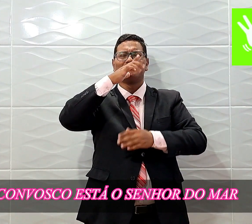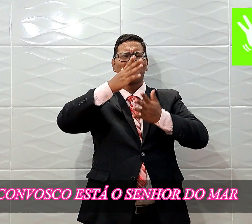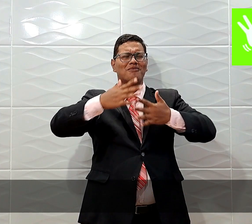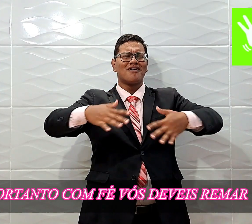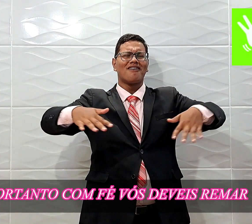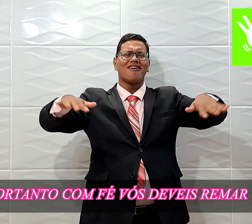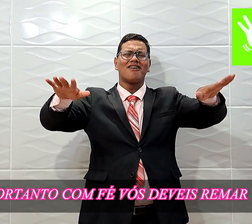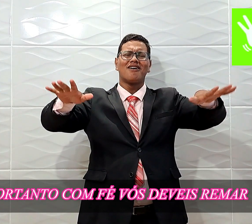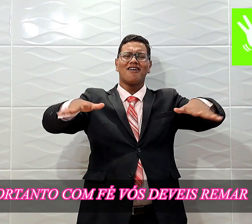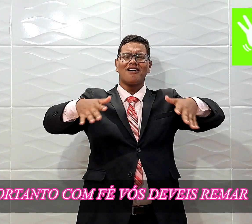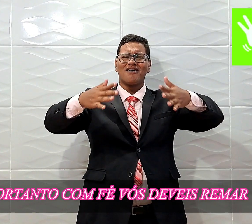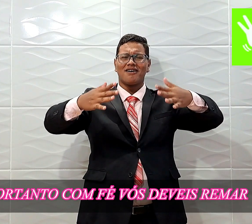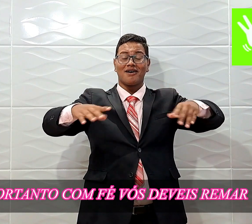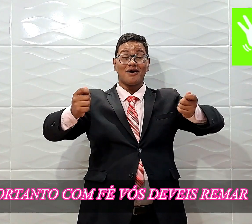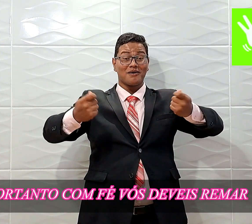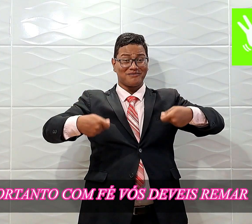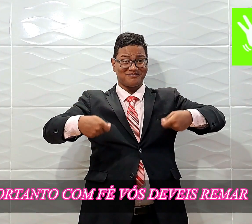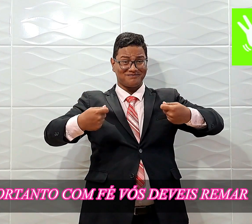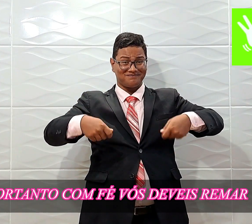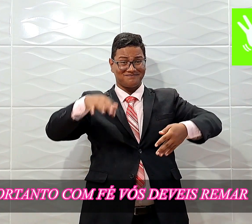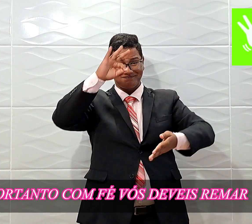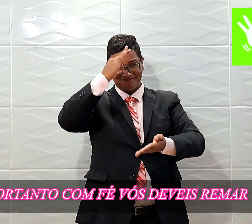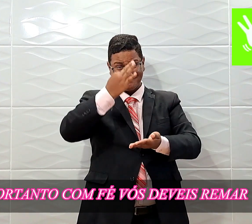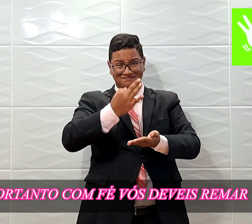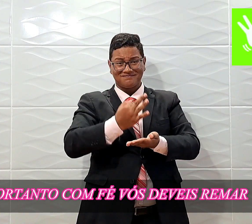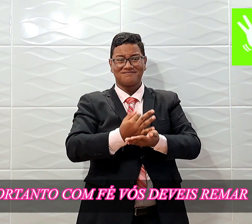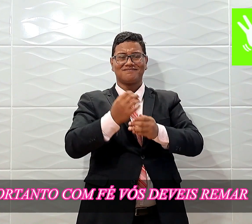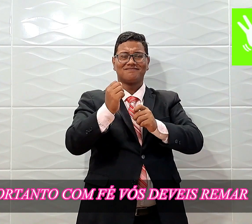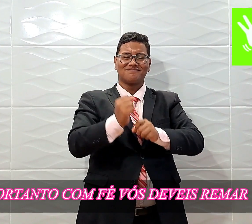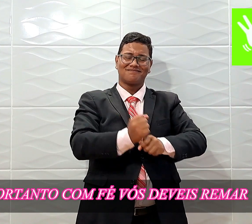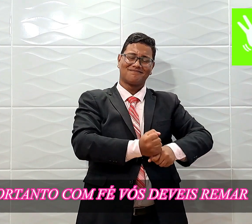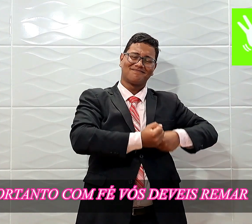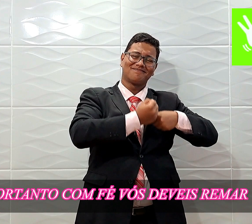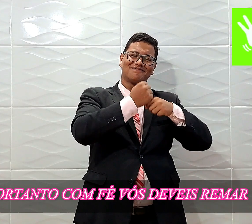Portanto, com fé Portanto, Vós deveis remar